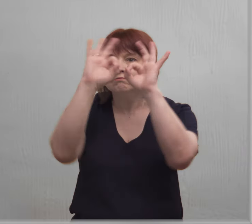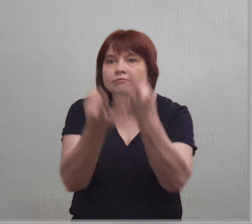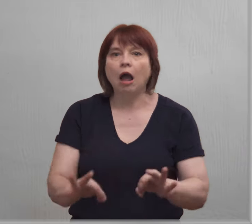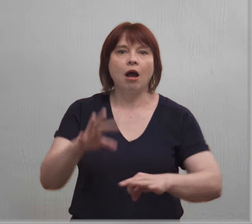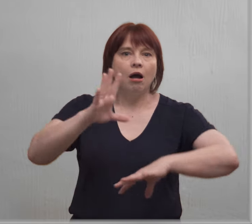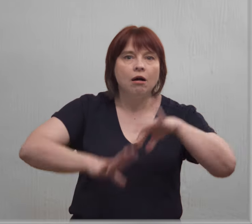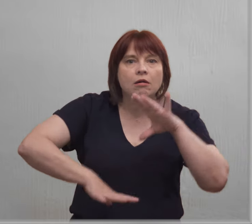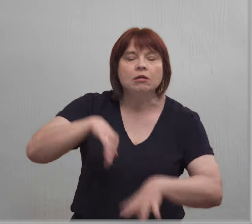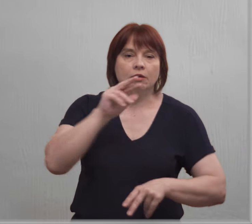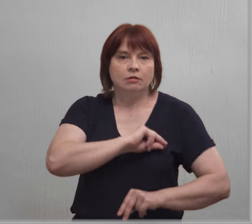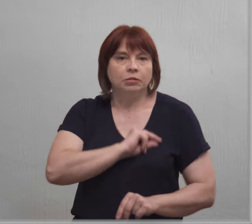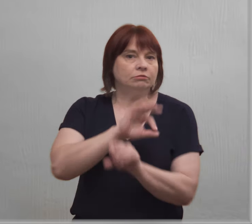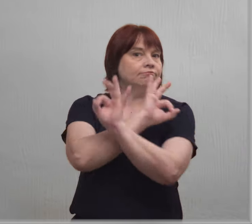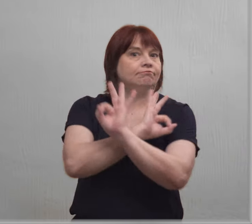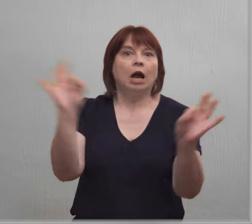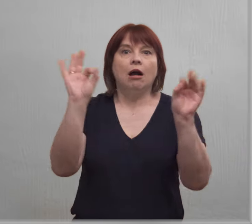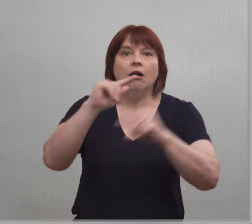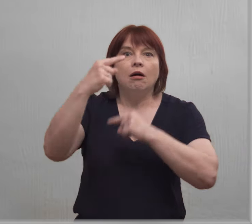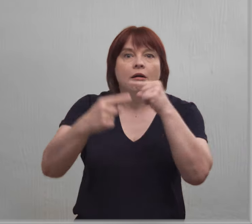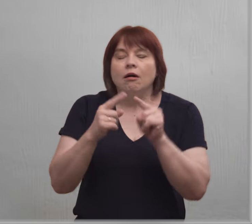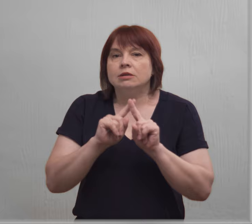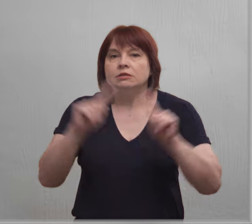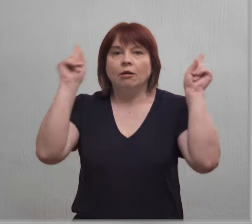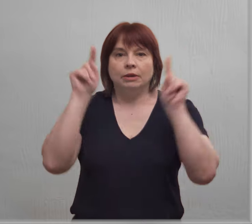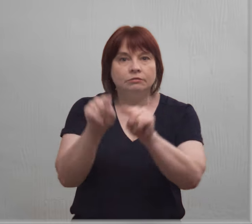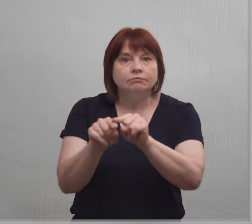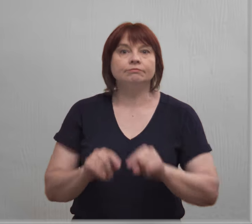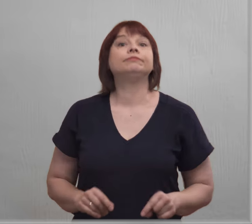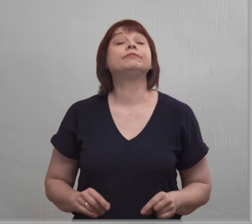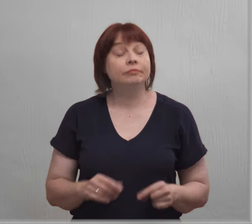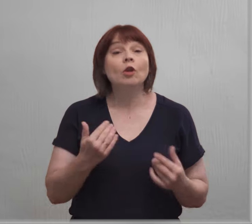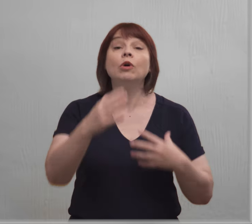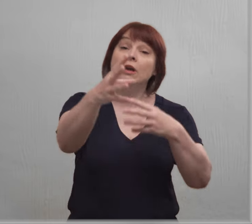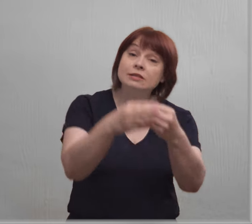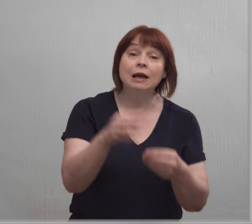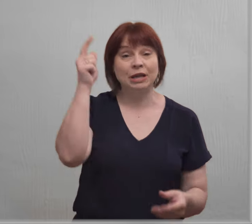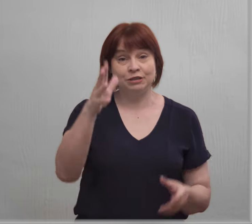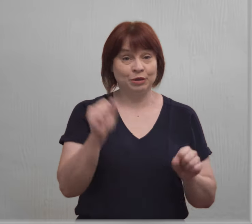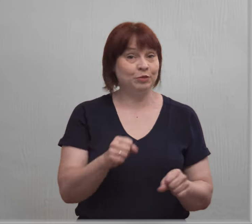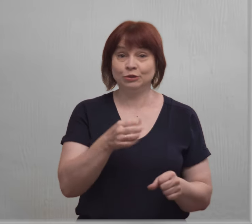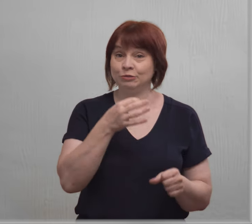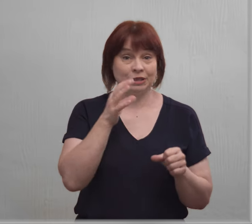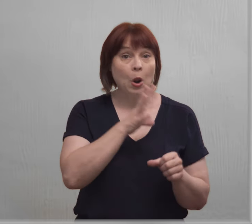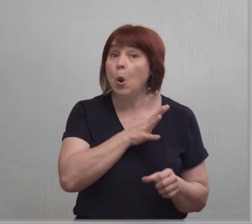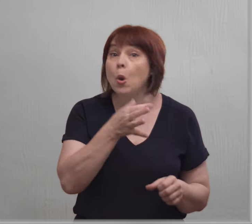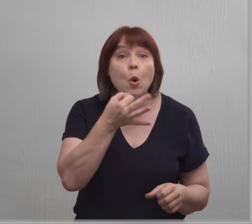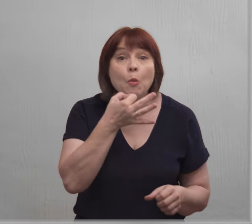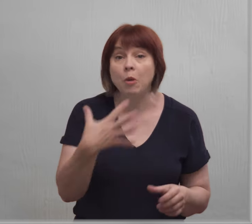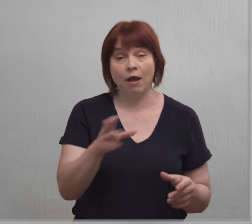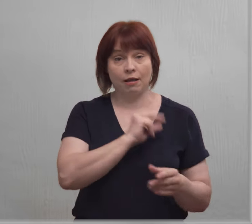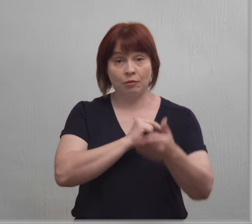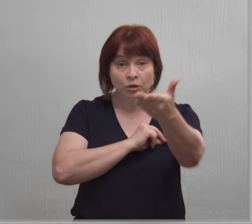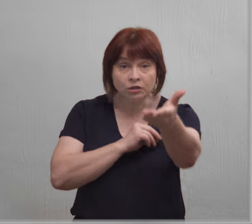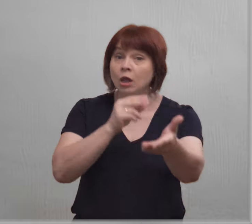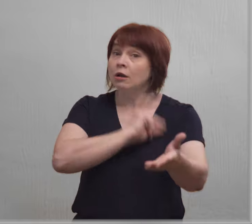И, дорогие братья и сестры, на самом деле с нами Господь может быть на любой нашей работе. Господь может быть с нами, когда мы